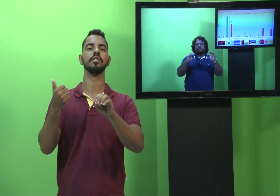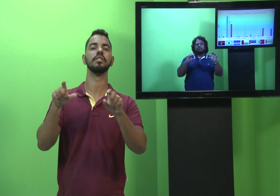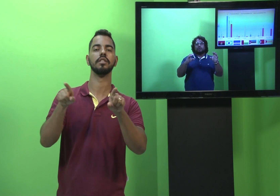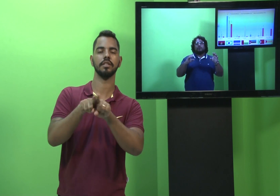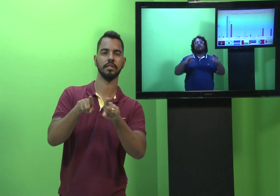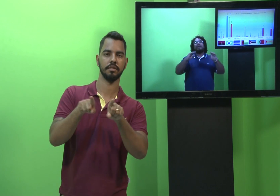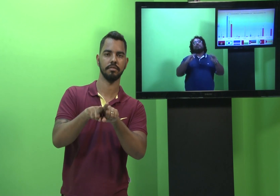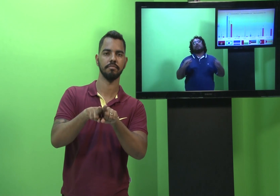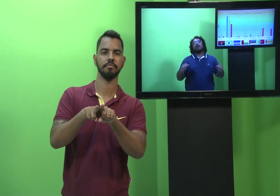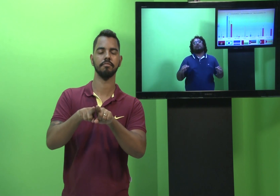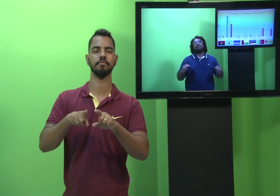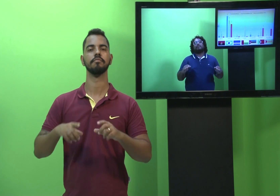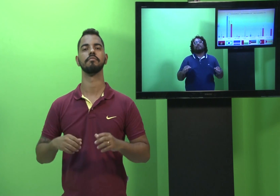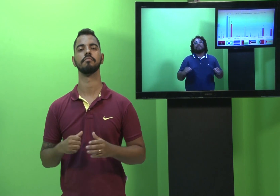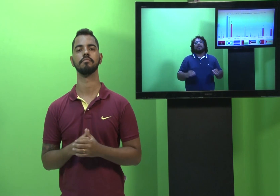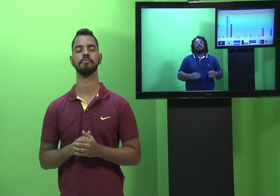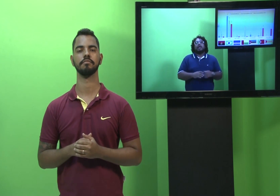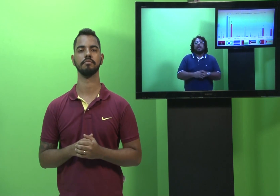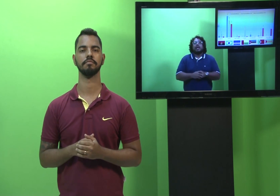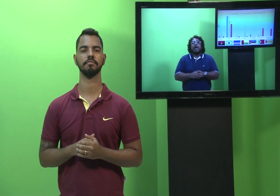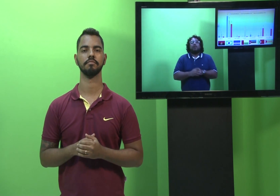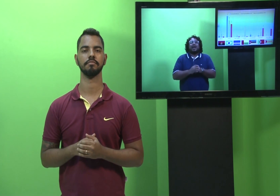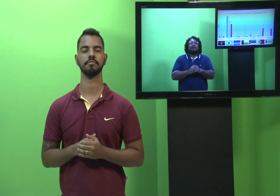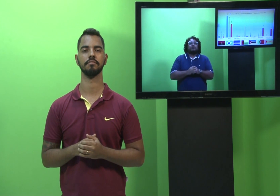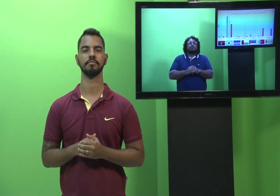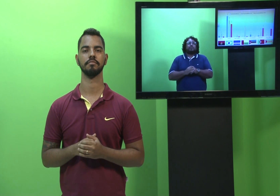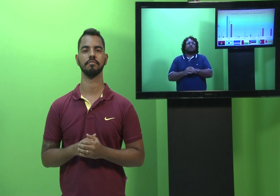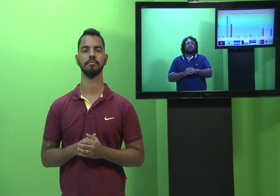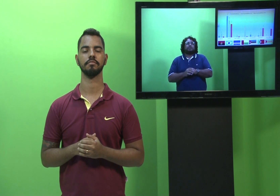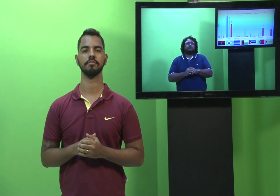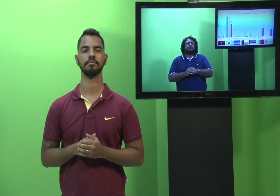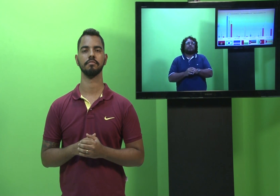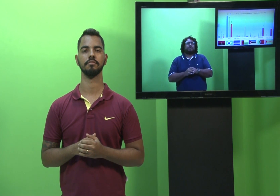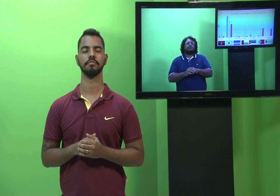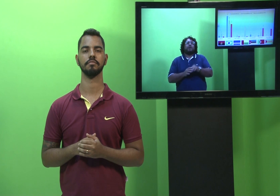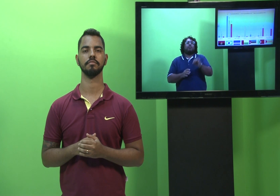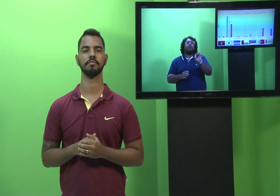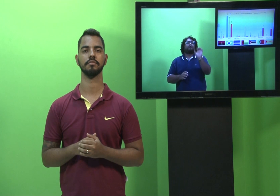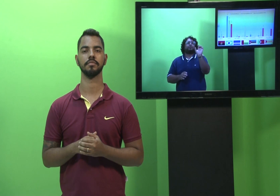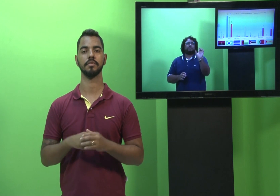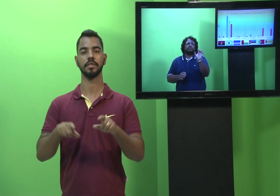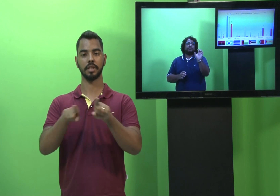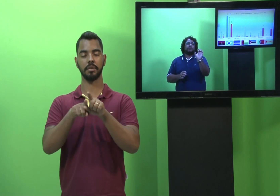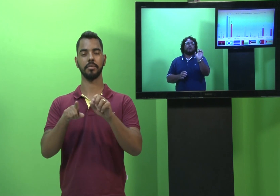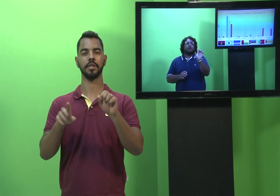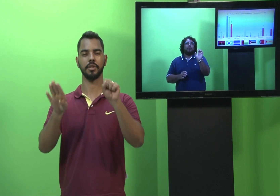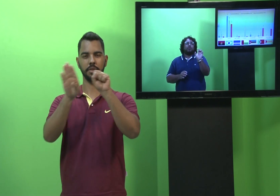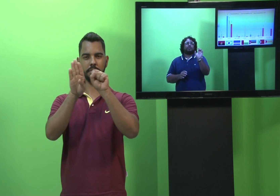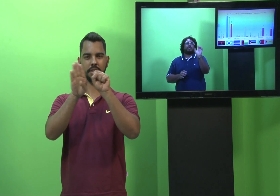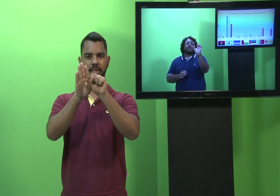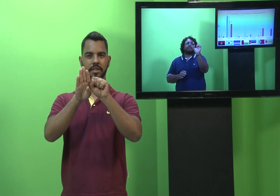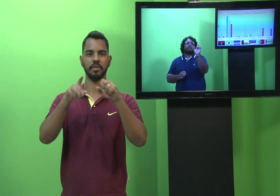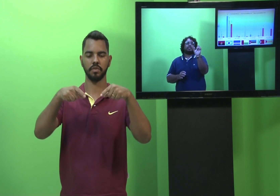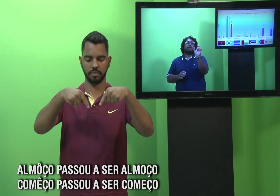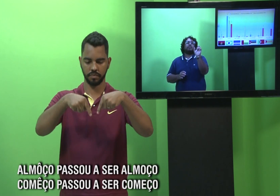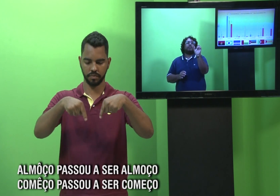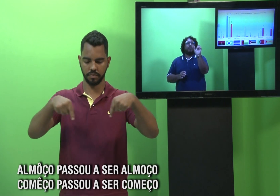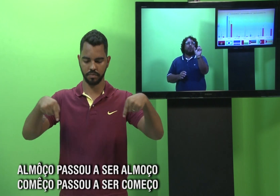distintos, foi eliminado. É o caso do substantivo almoço, onde nessa sílaba mo